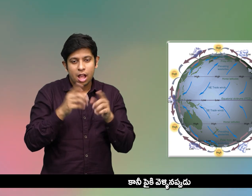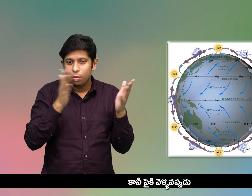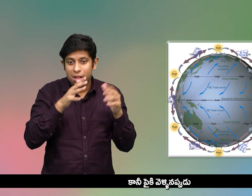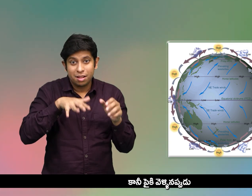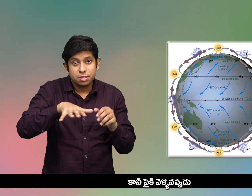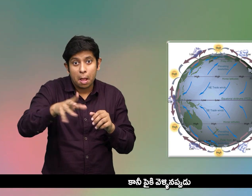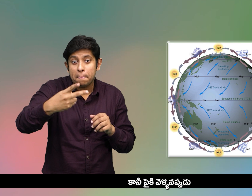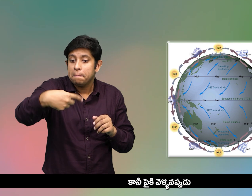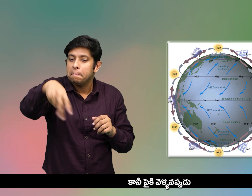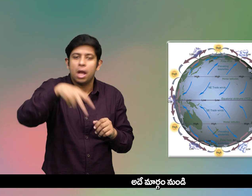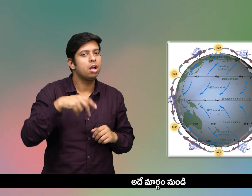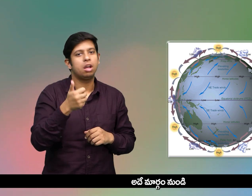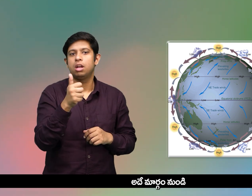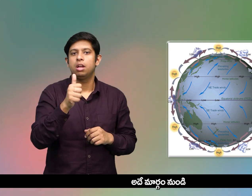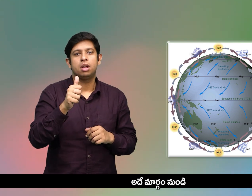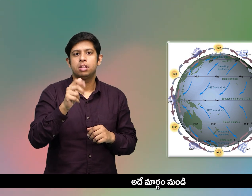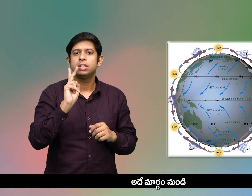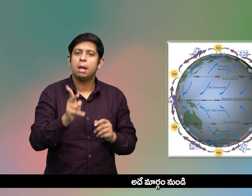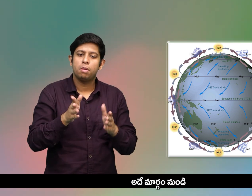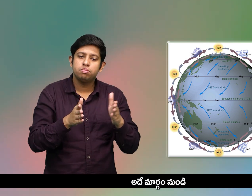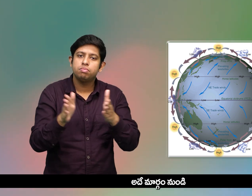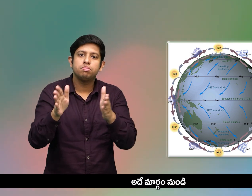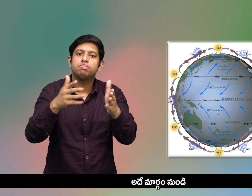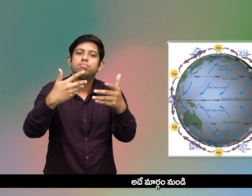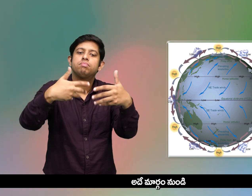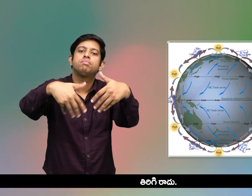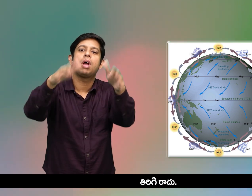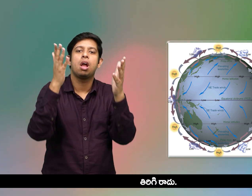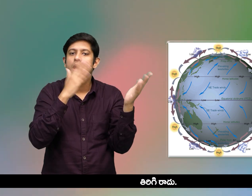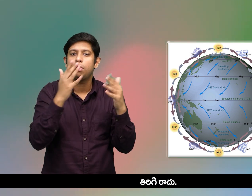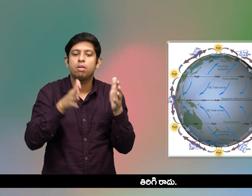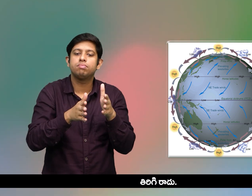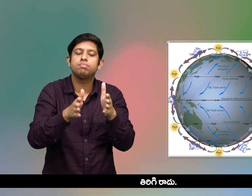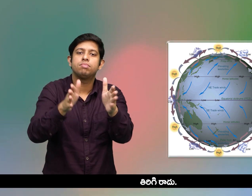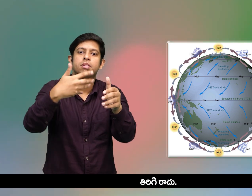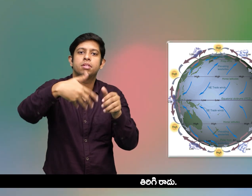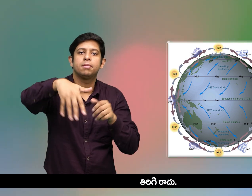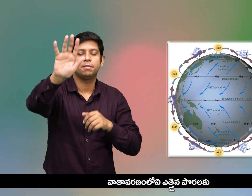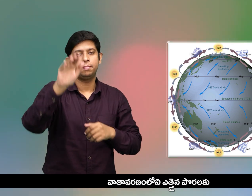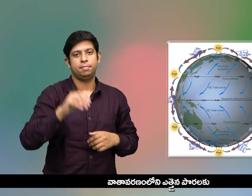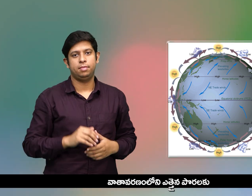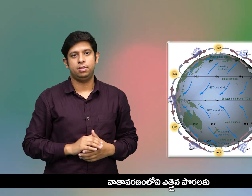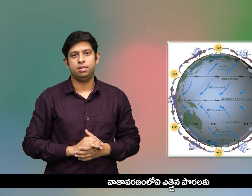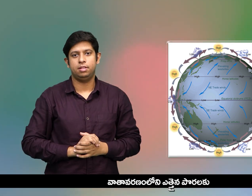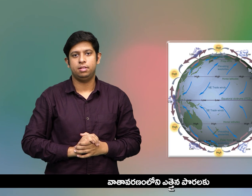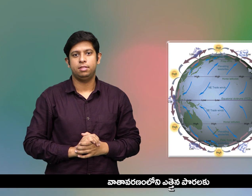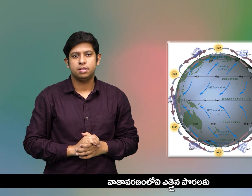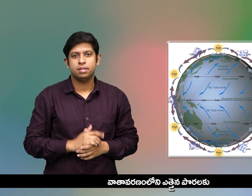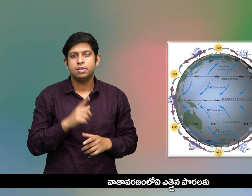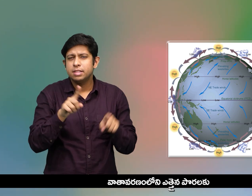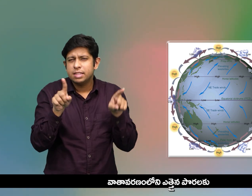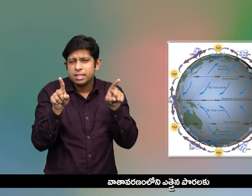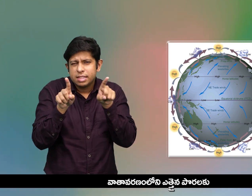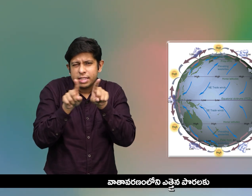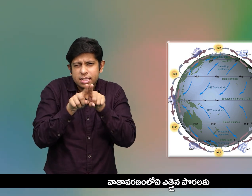వెళ్ళినప్పుడు అదే మార్గం నుండి తిరిగి రాదు. వాతావరణంలోని ఎత్తైన పొరలకు